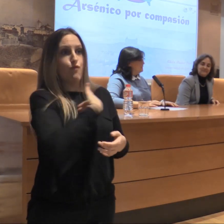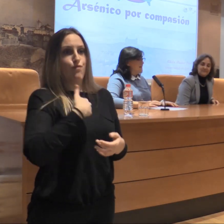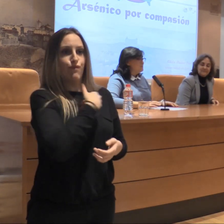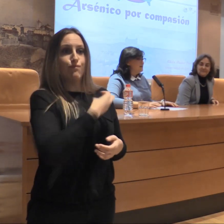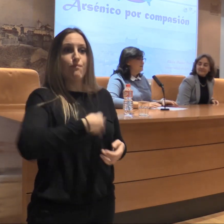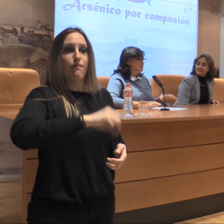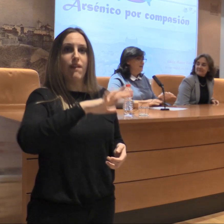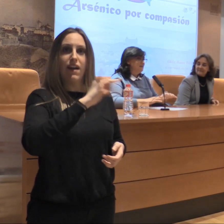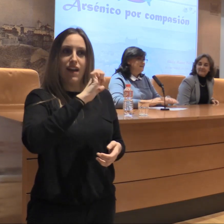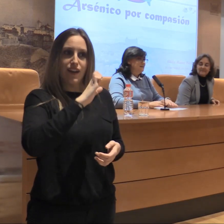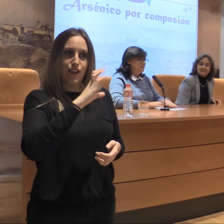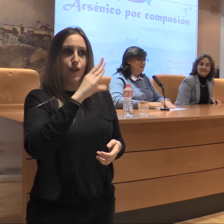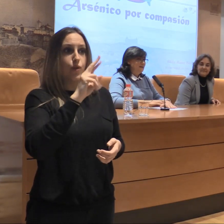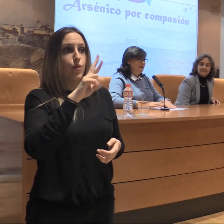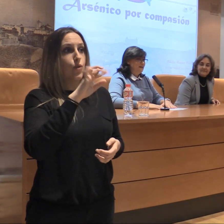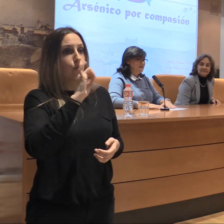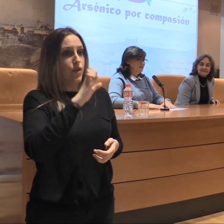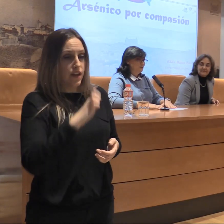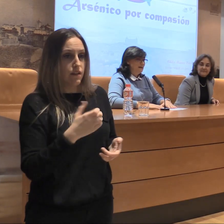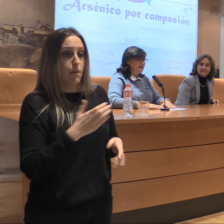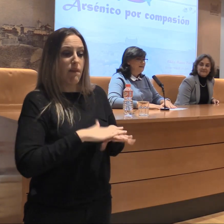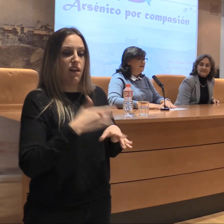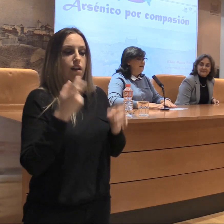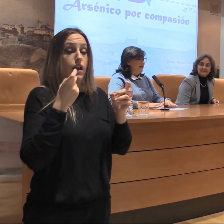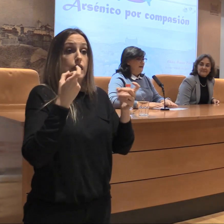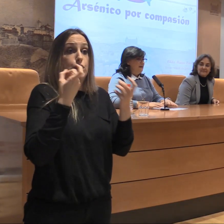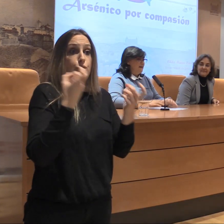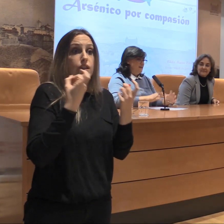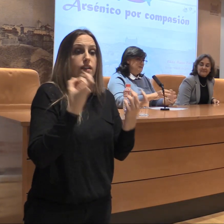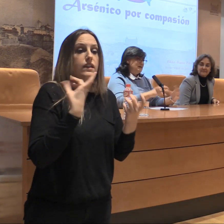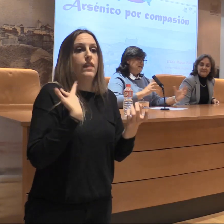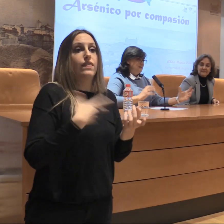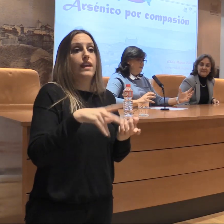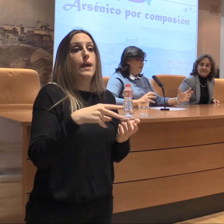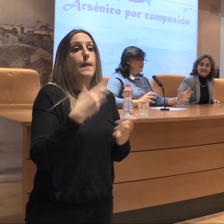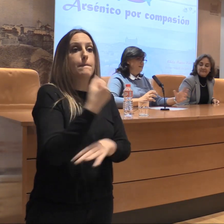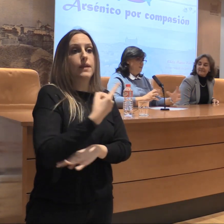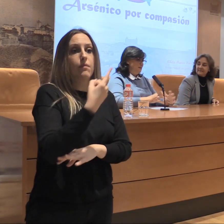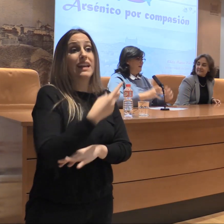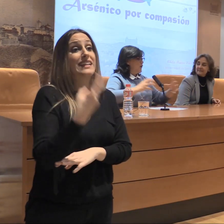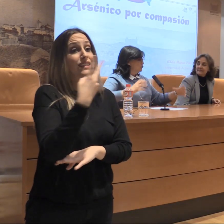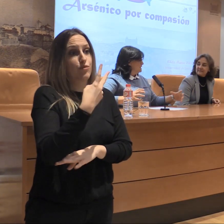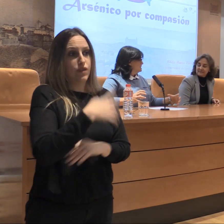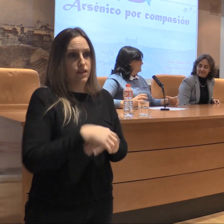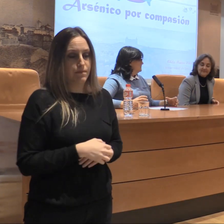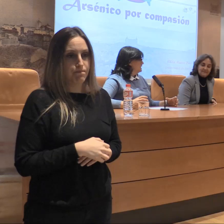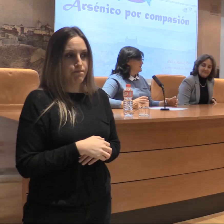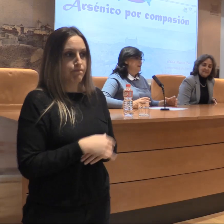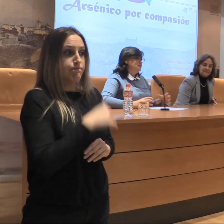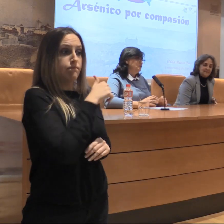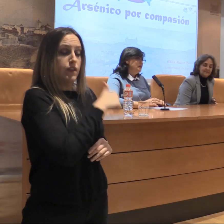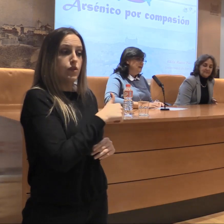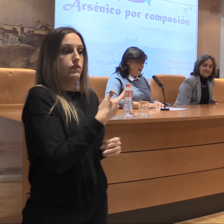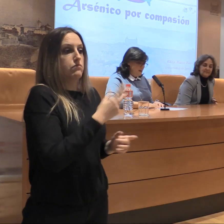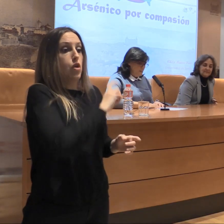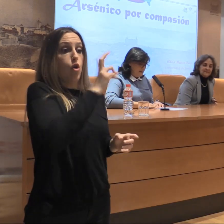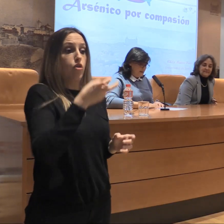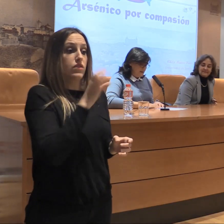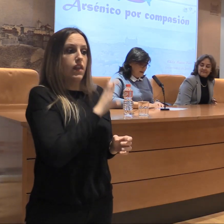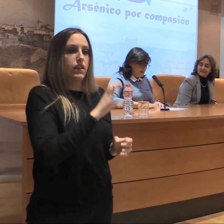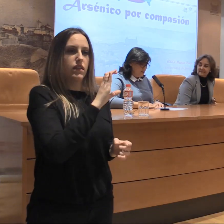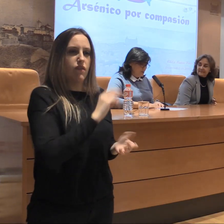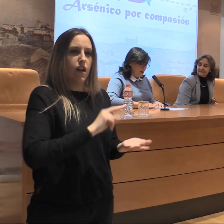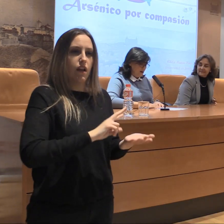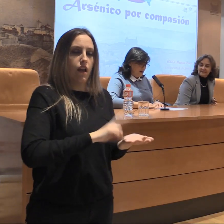tienen preparada para estudiantes de primaria y de secundaria, en la que diversas científicas interpretan a otras científicas de la historia para